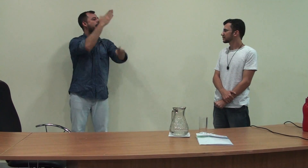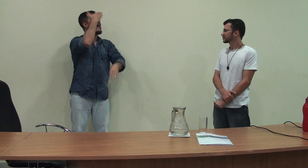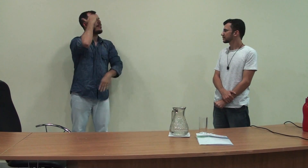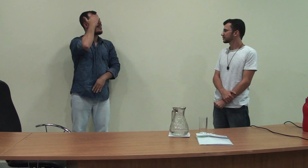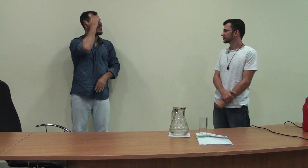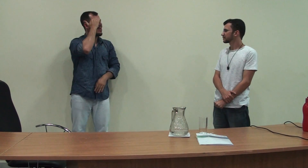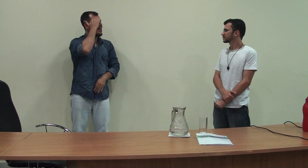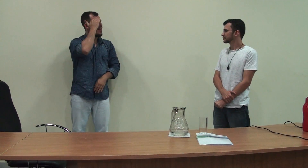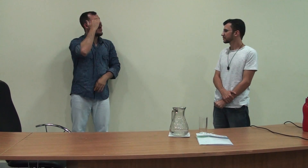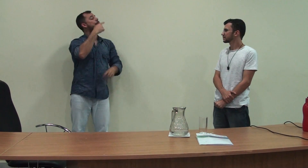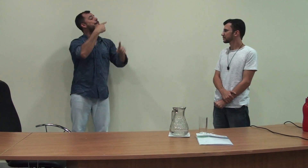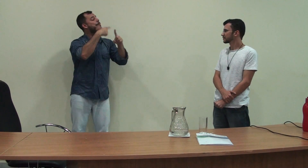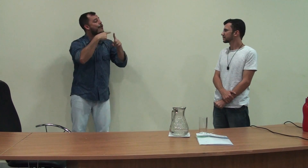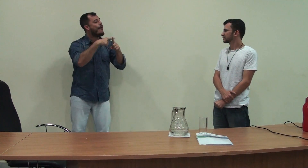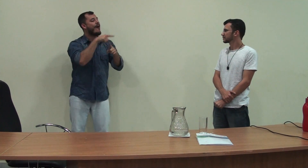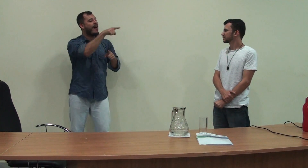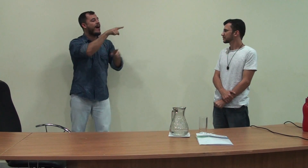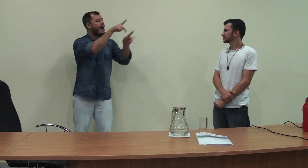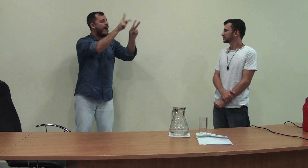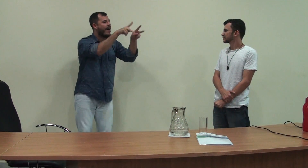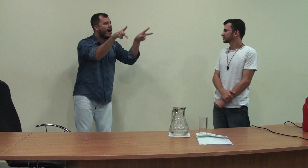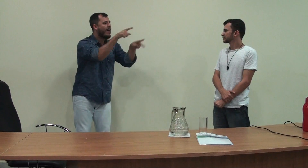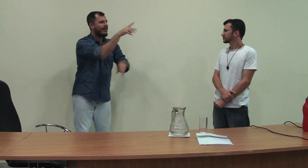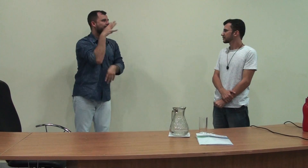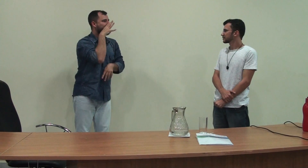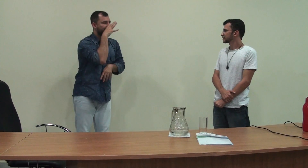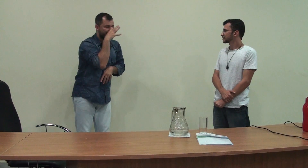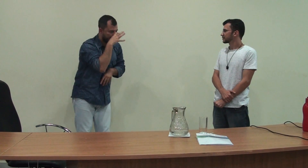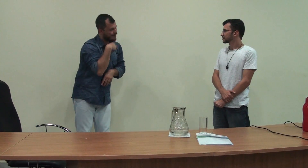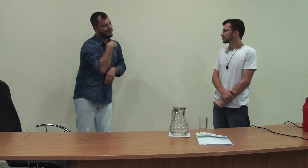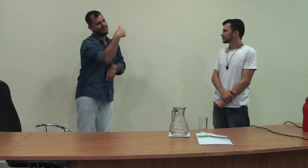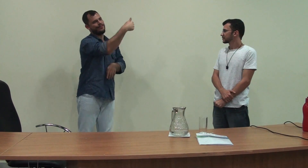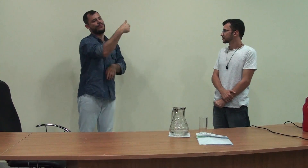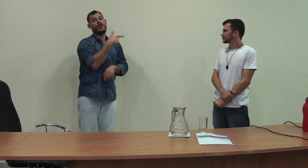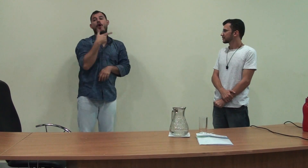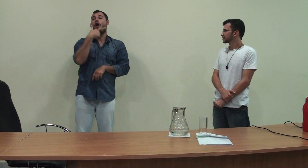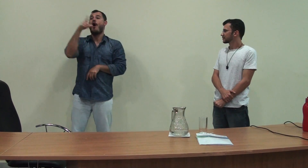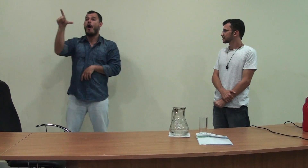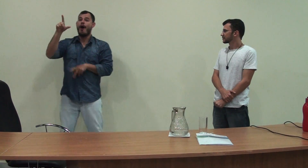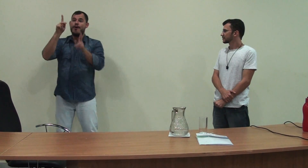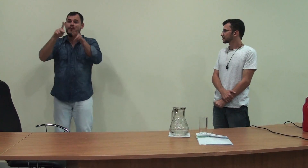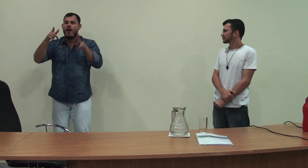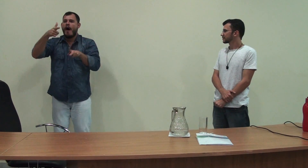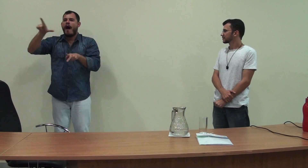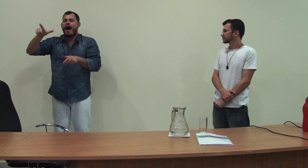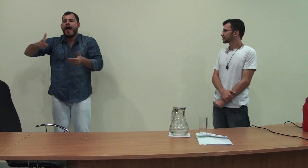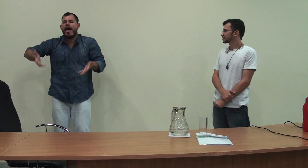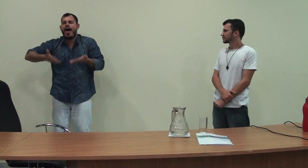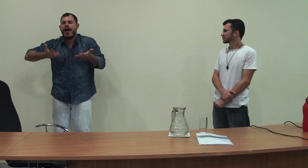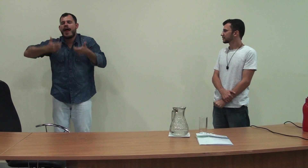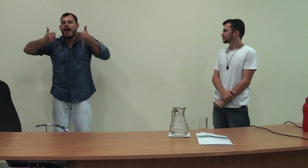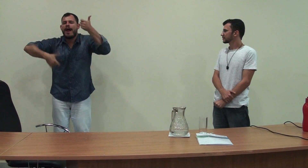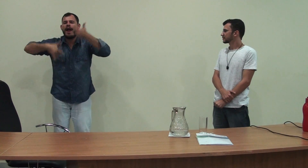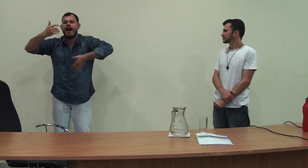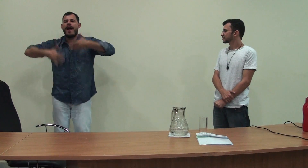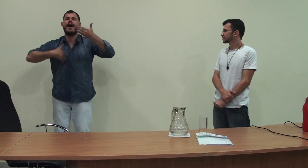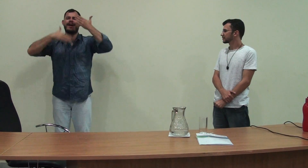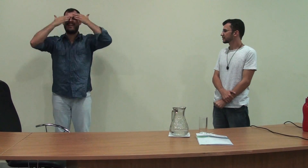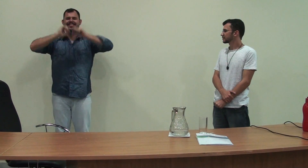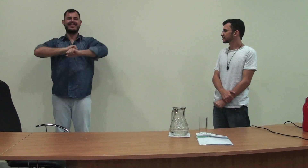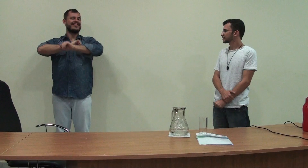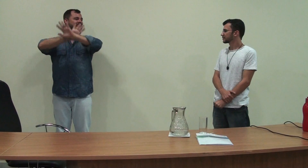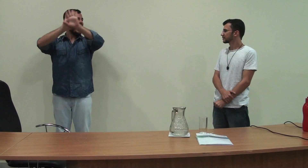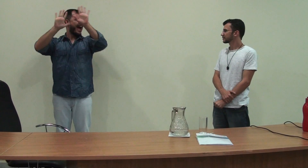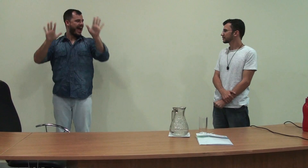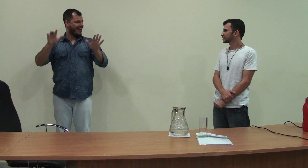e no final eu entendi o resultado. Porque com esse professor eu tive dificuldades, com outros